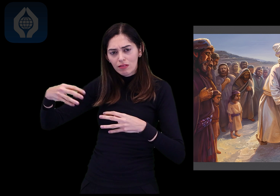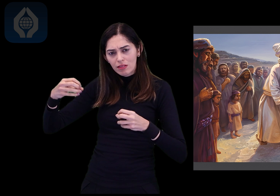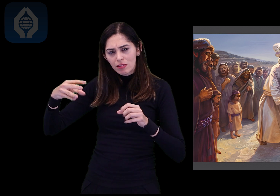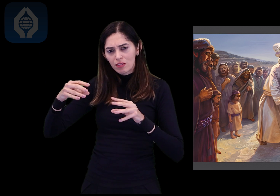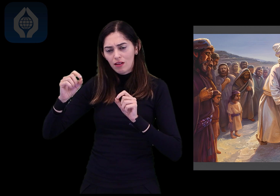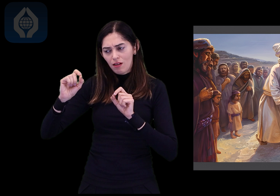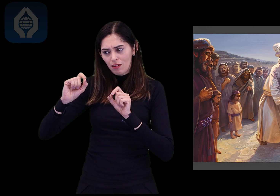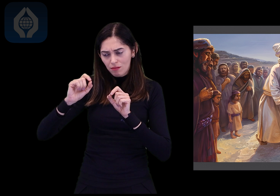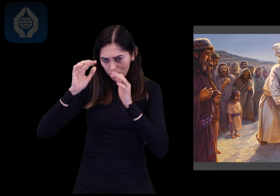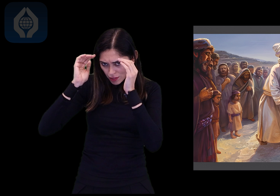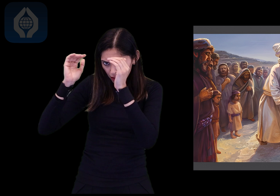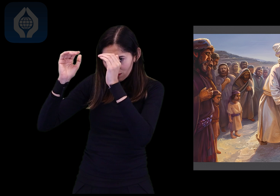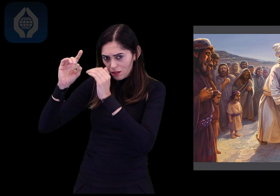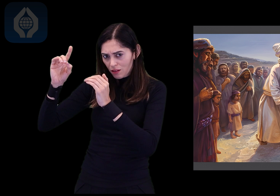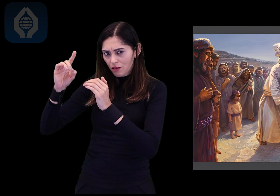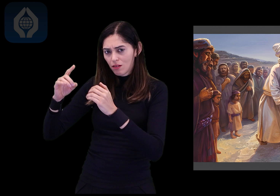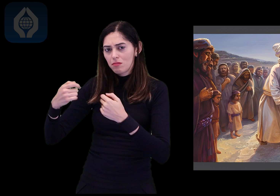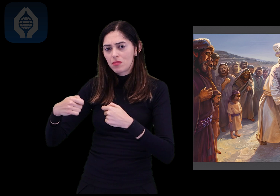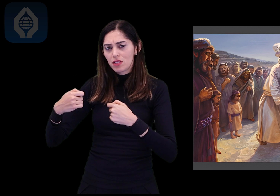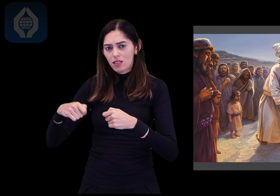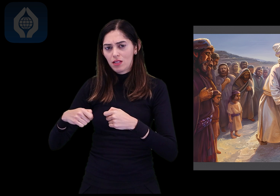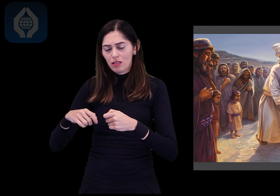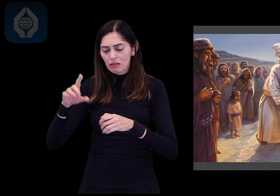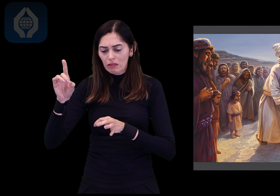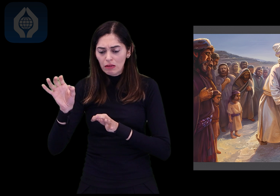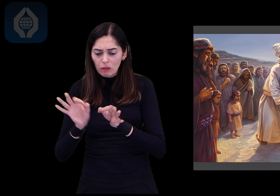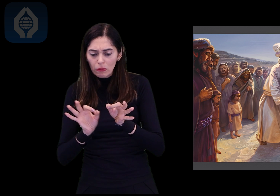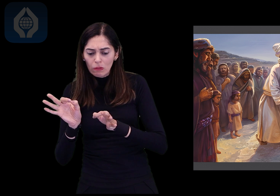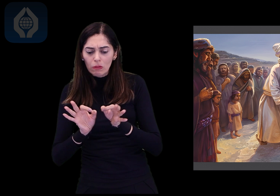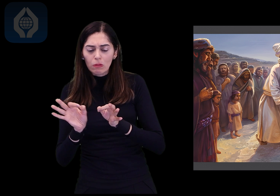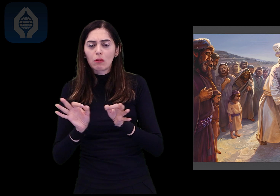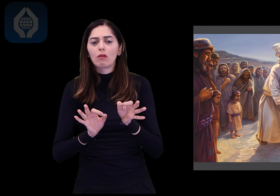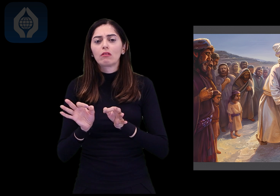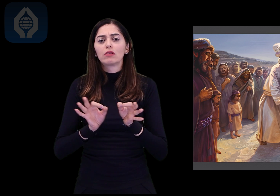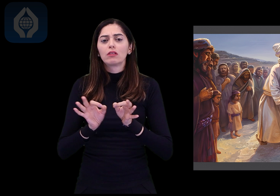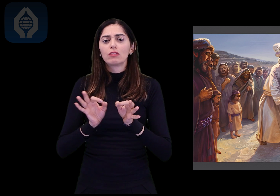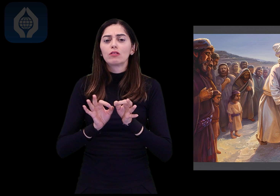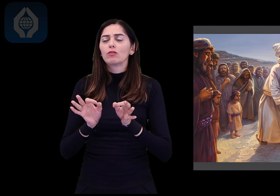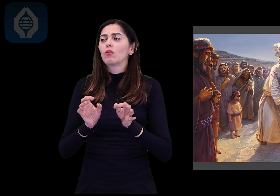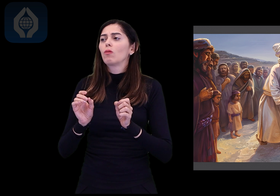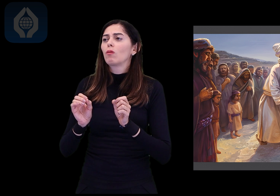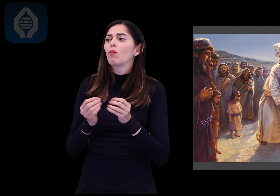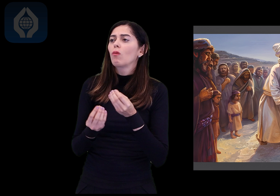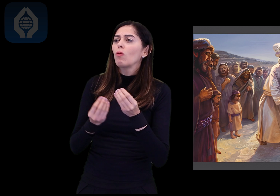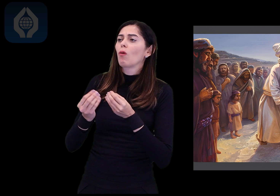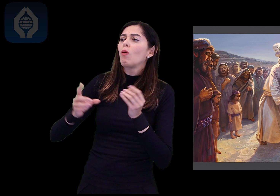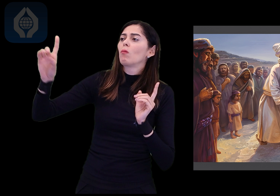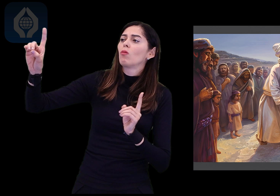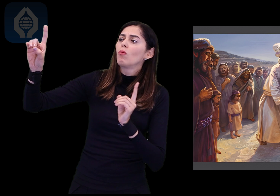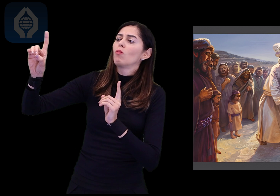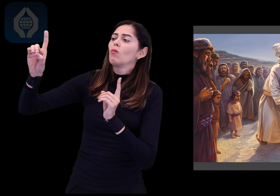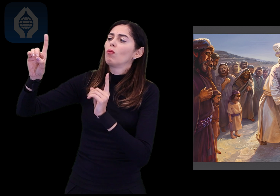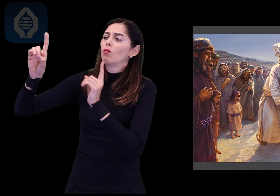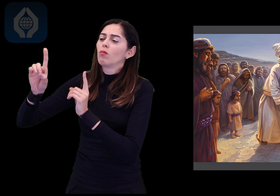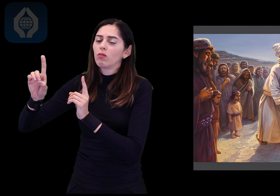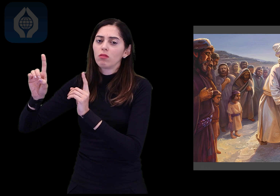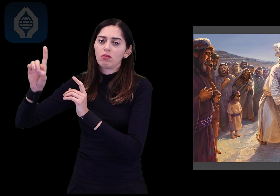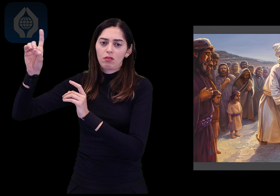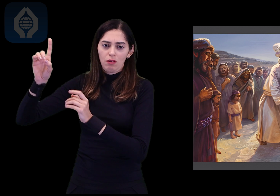Deus. E Deus providenciou um meio de se achegarem a Ele. Não podemos decidir como nos aproximarmos de Deus. Ele